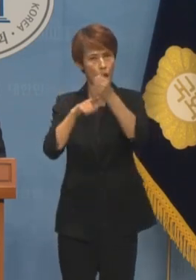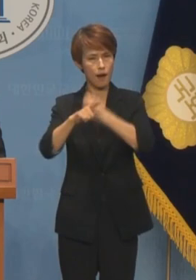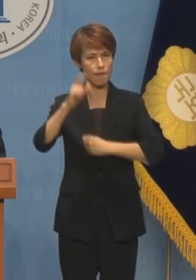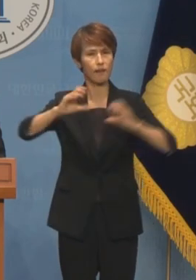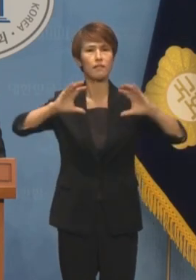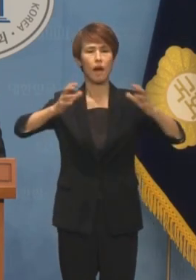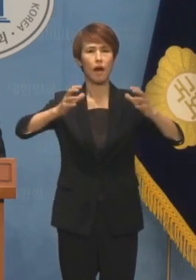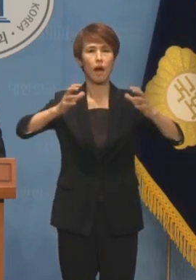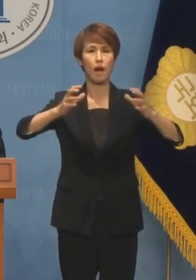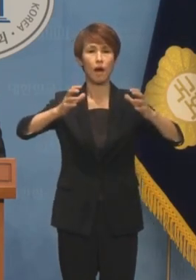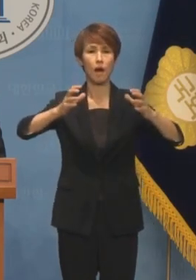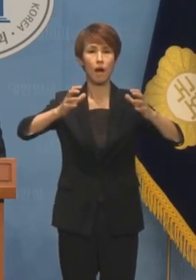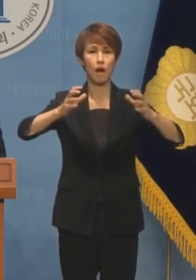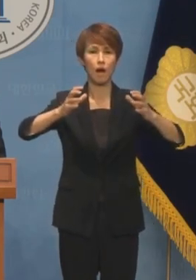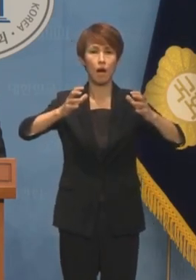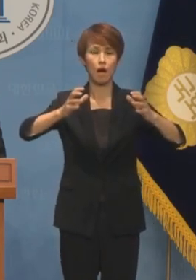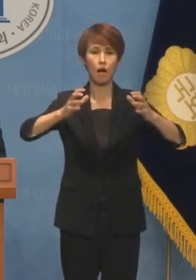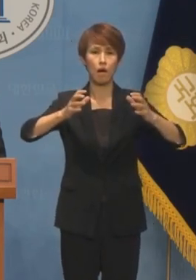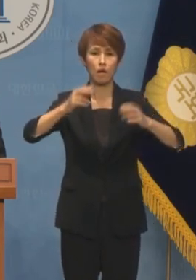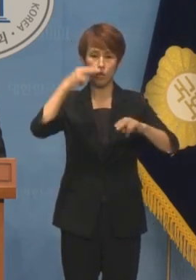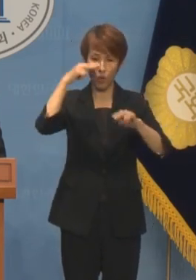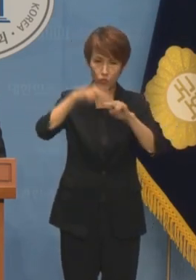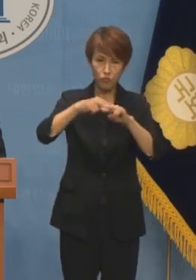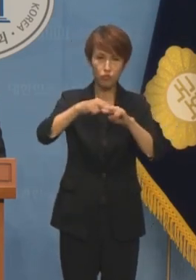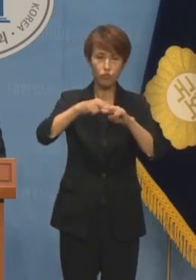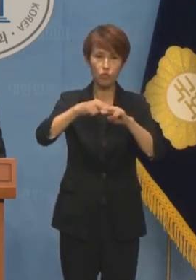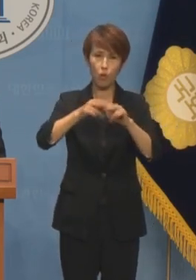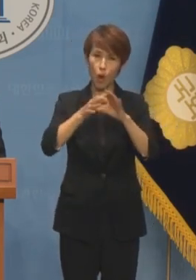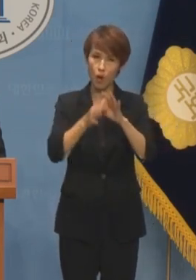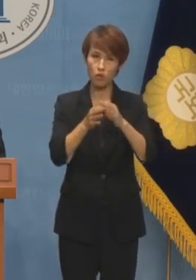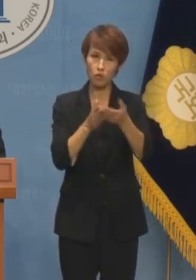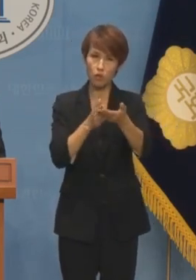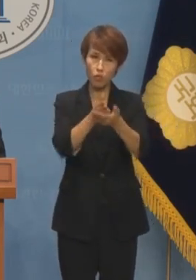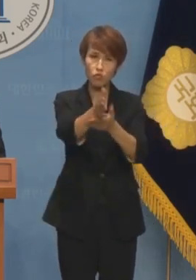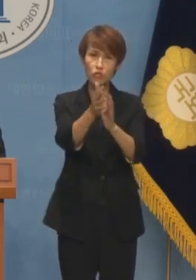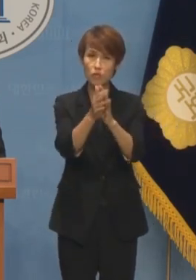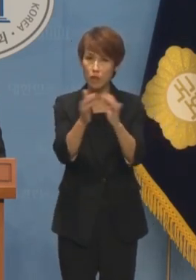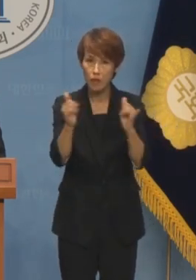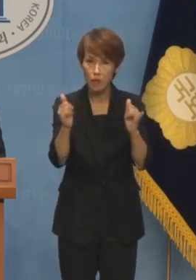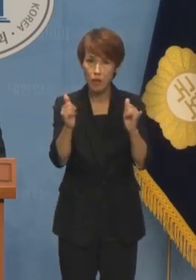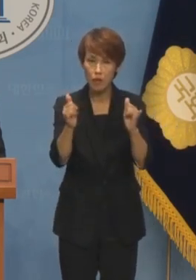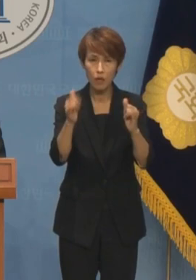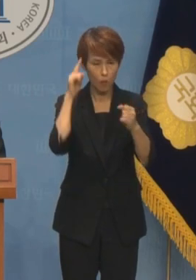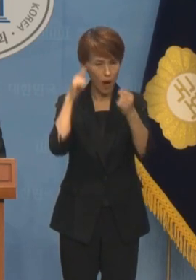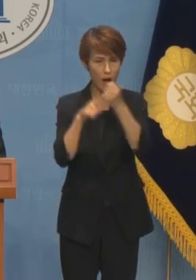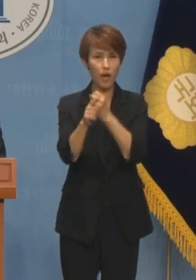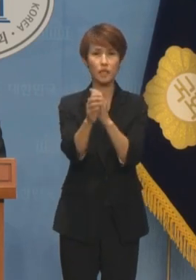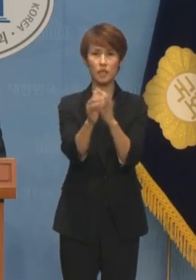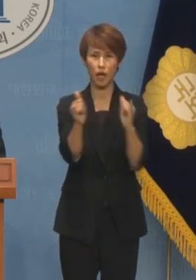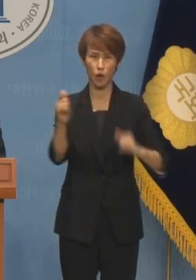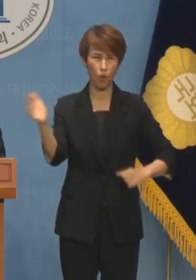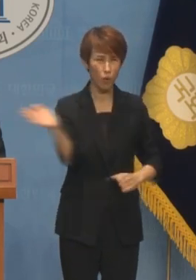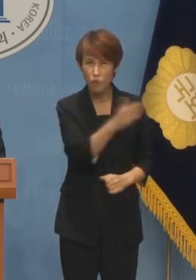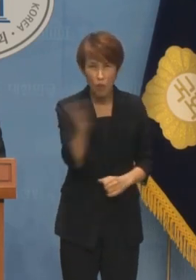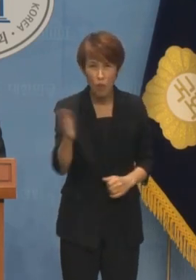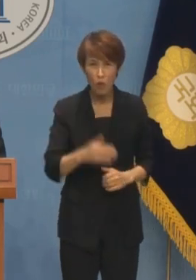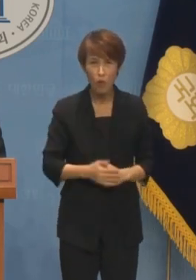강국 대한민국에는 석유 관련 전문가, 과학자가